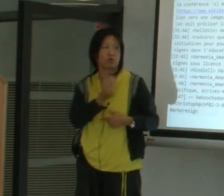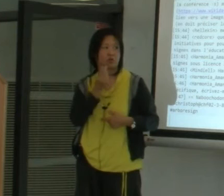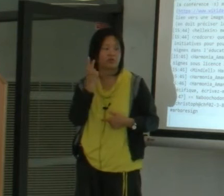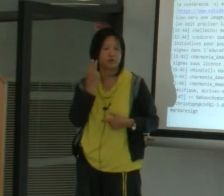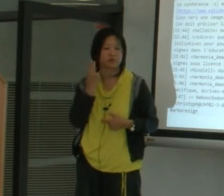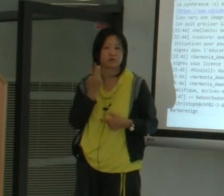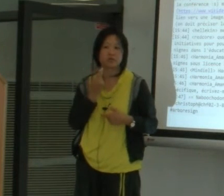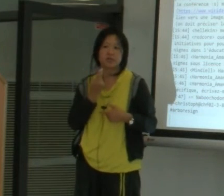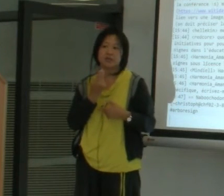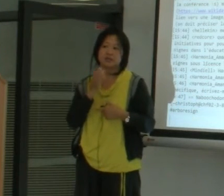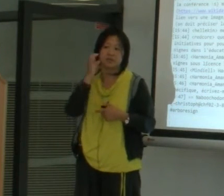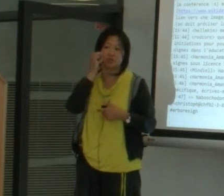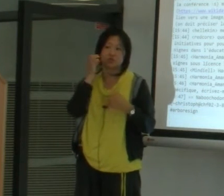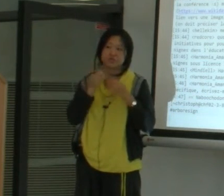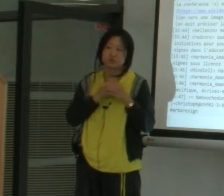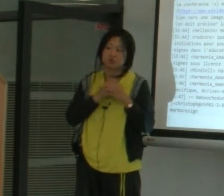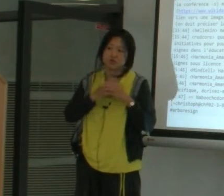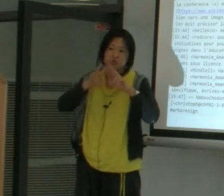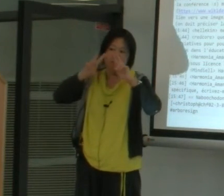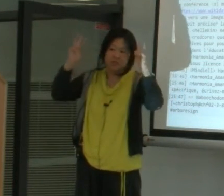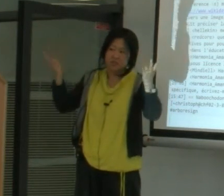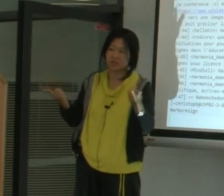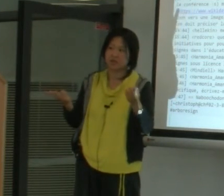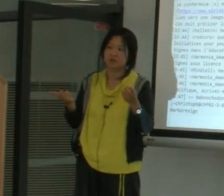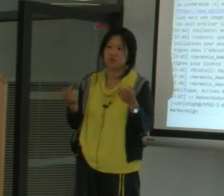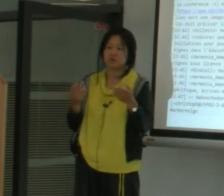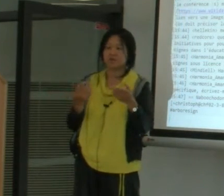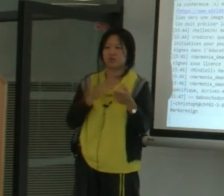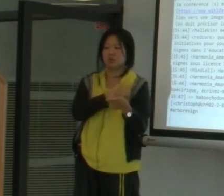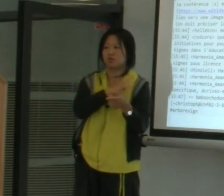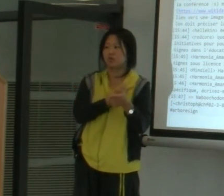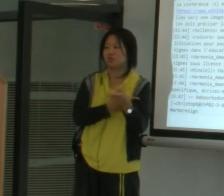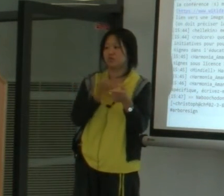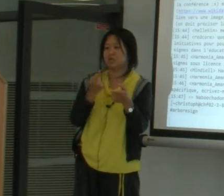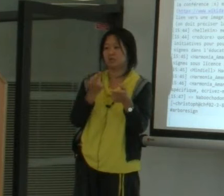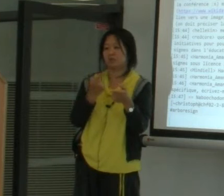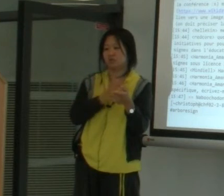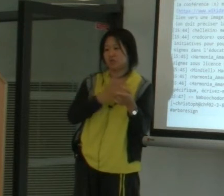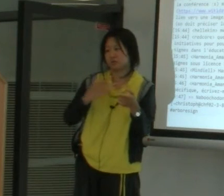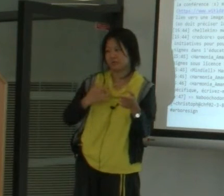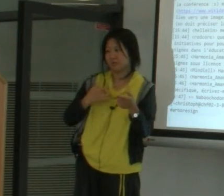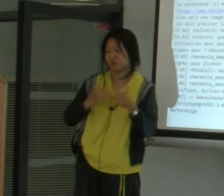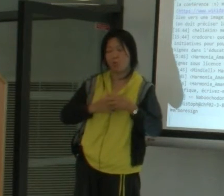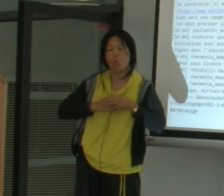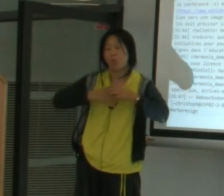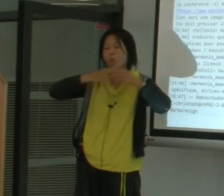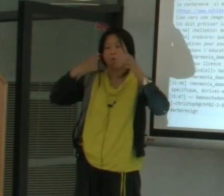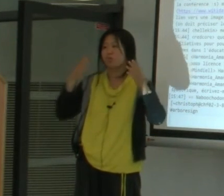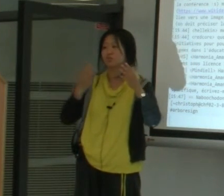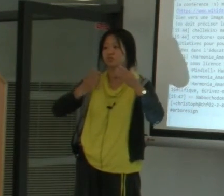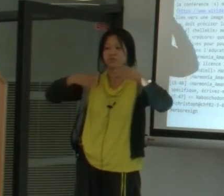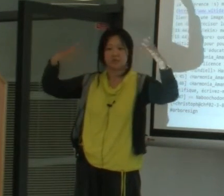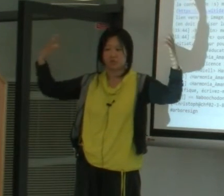Pour enfants entendants, et c'est ce qu'on observe de toute façon de manière générale, c'est que les budgets de la santé sont